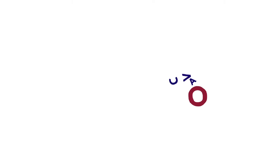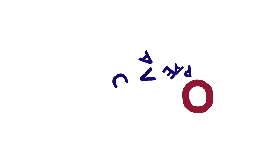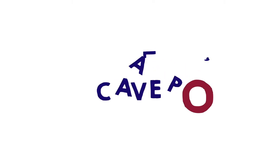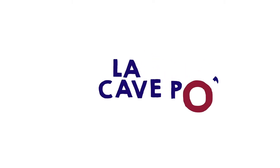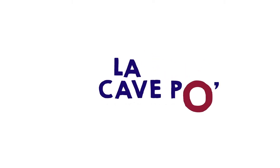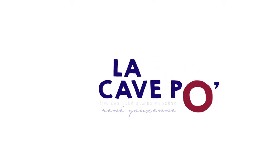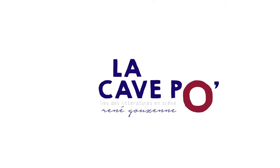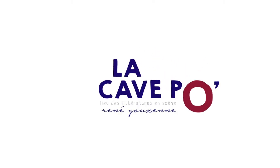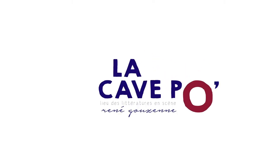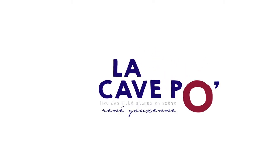Thank you.